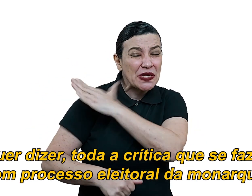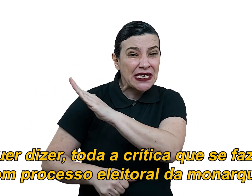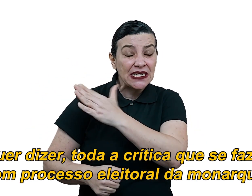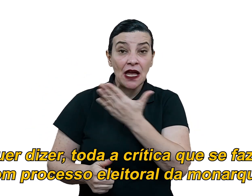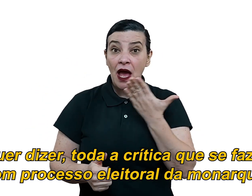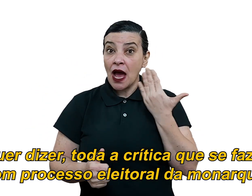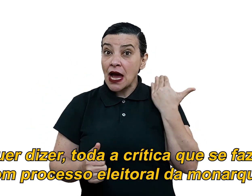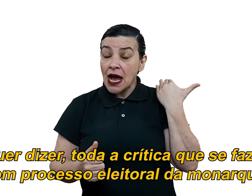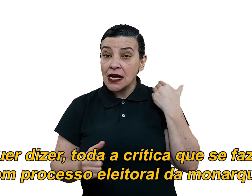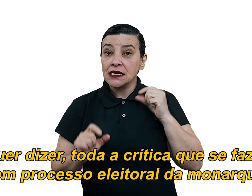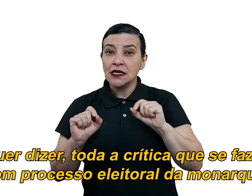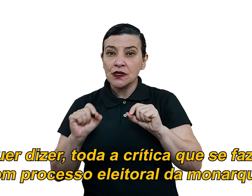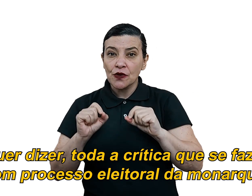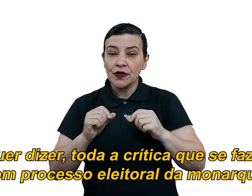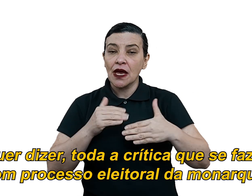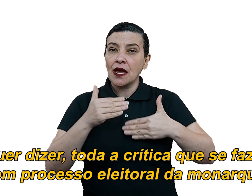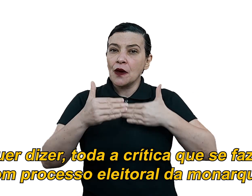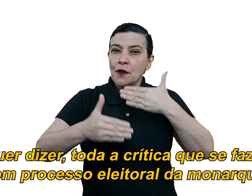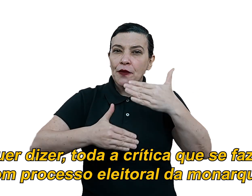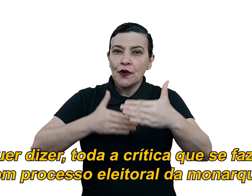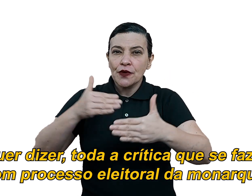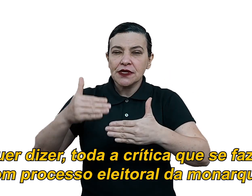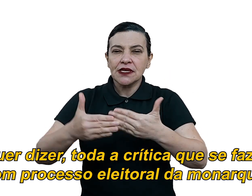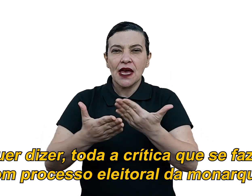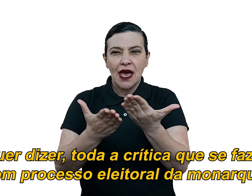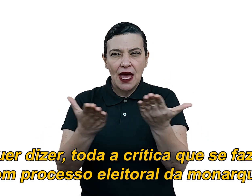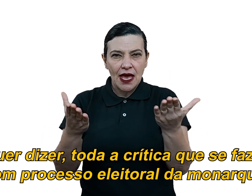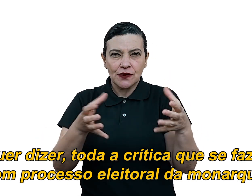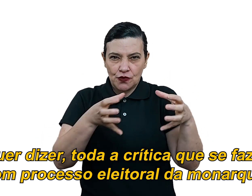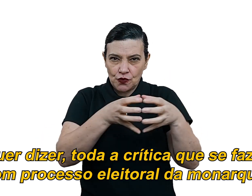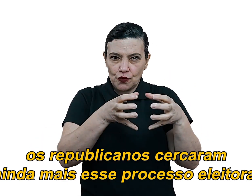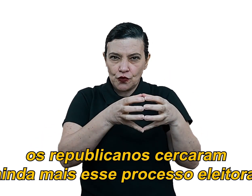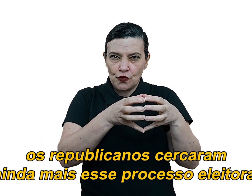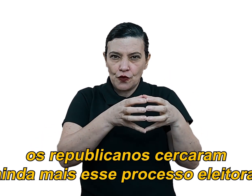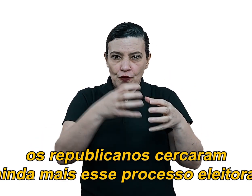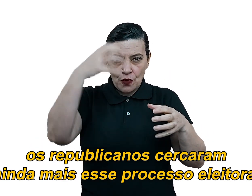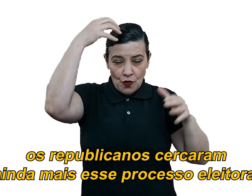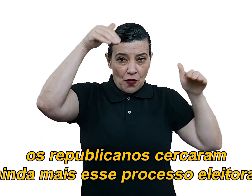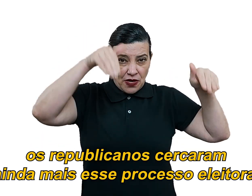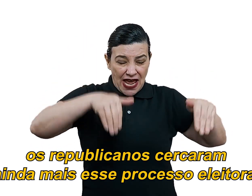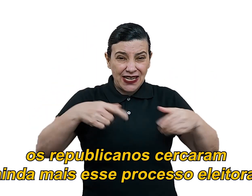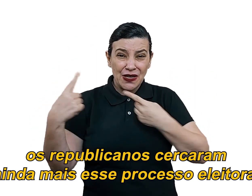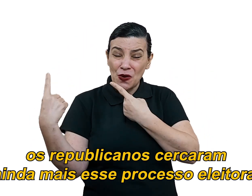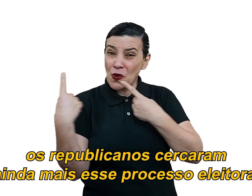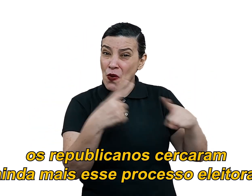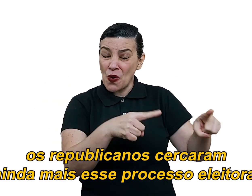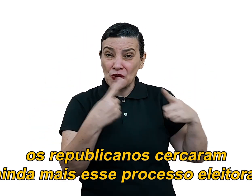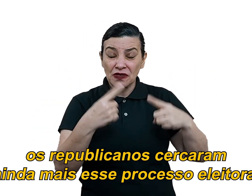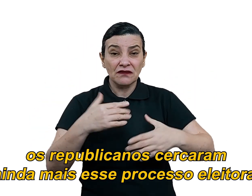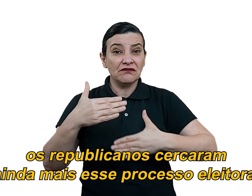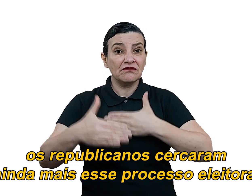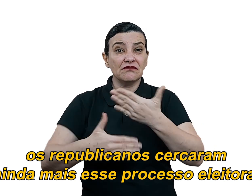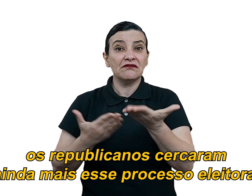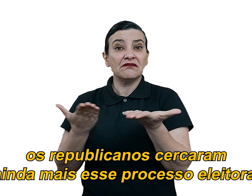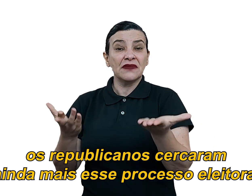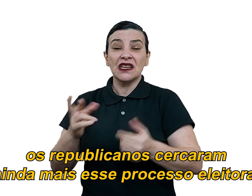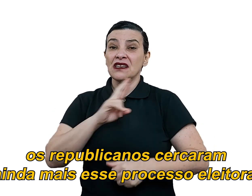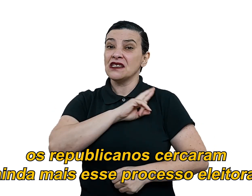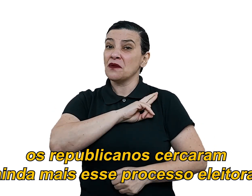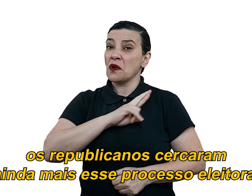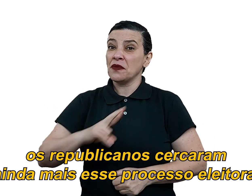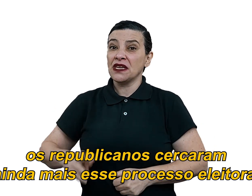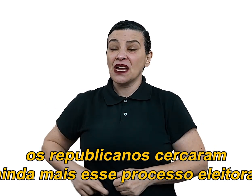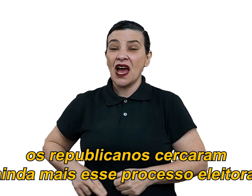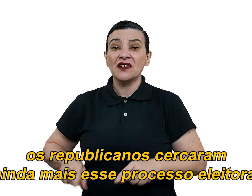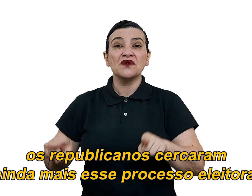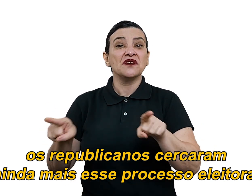crítica que se fazia ao processo eleitoral da monarquia, os republicanos cercaram ainda mais